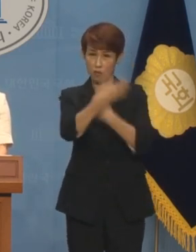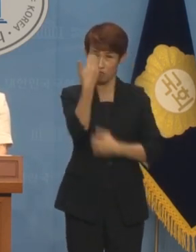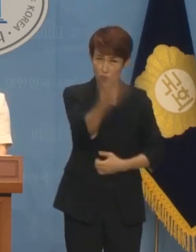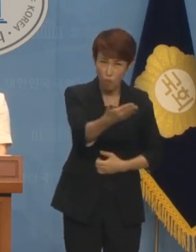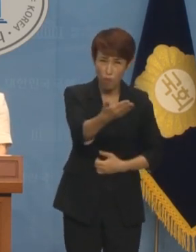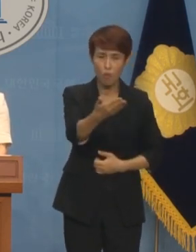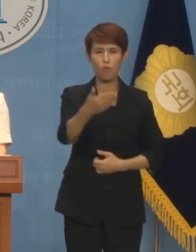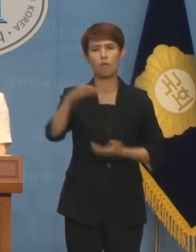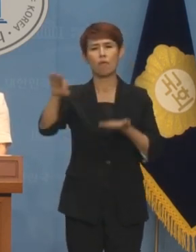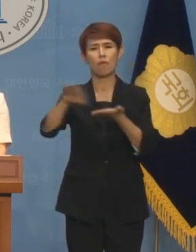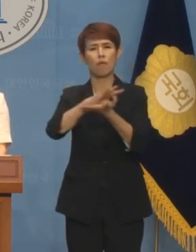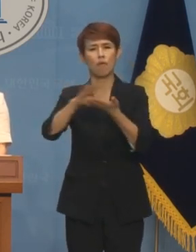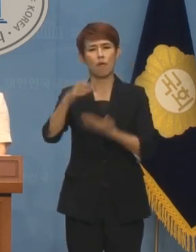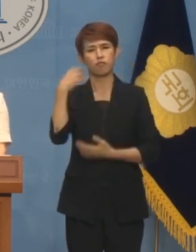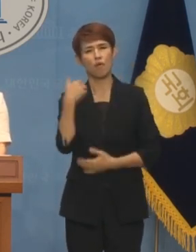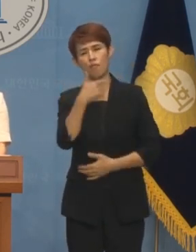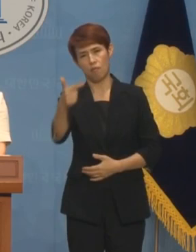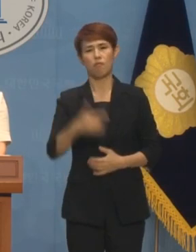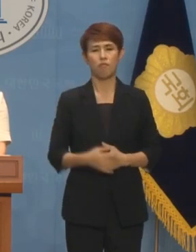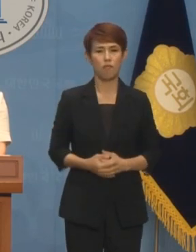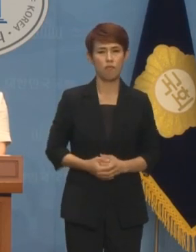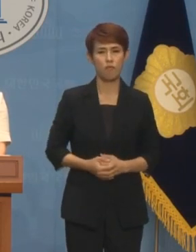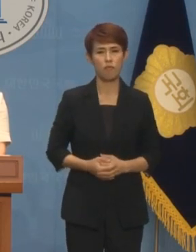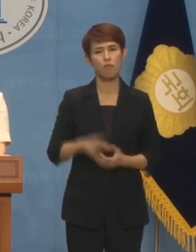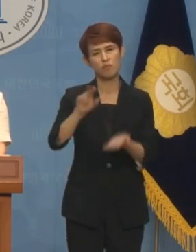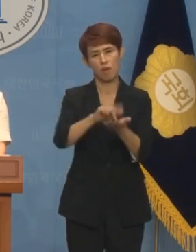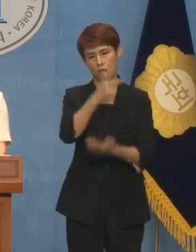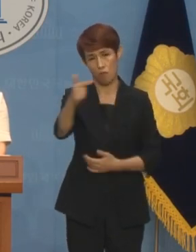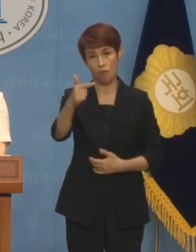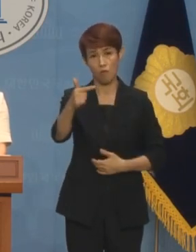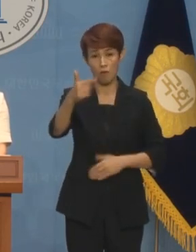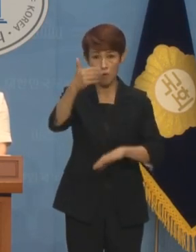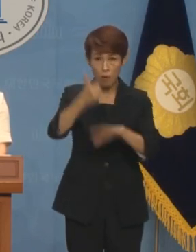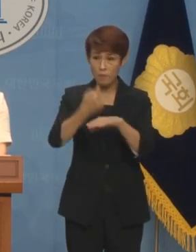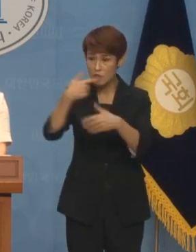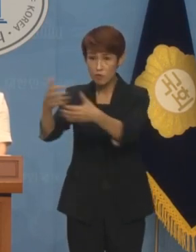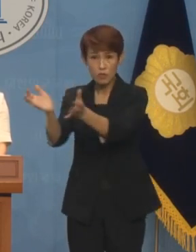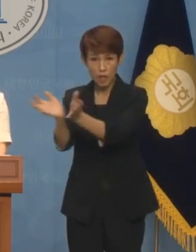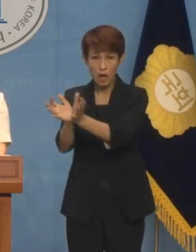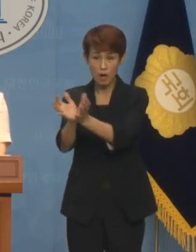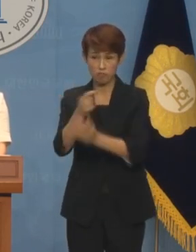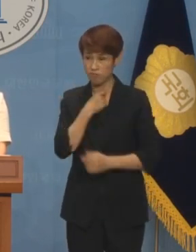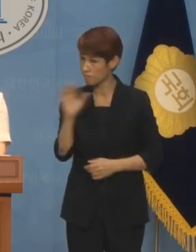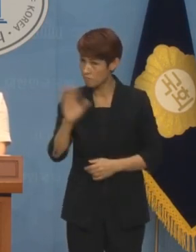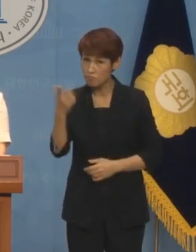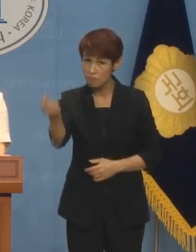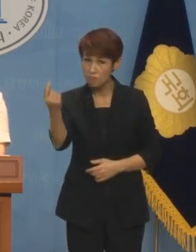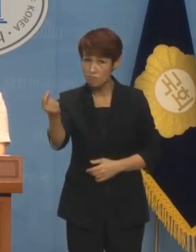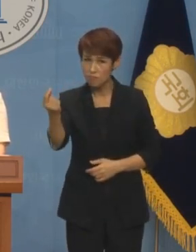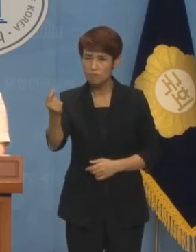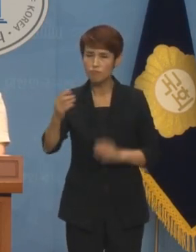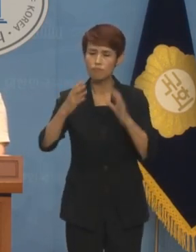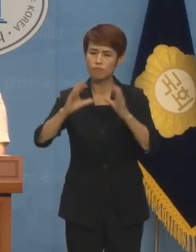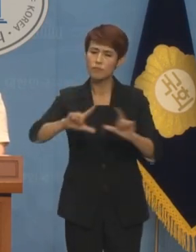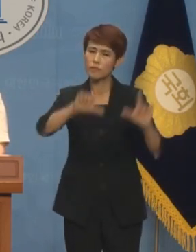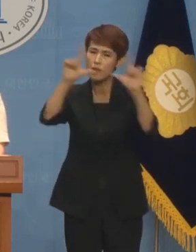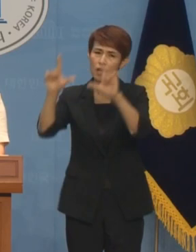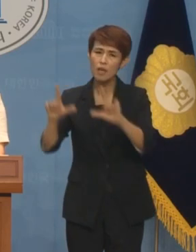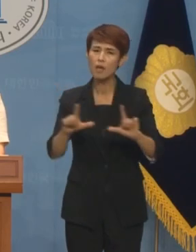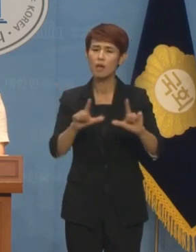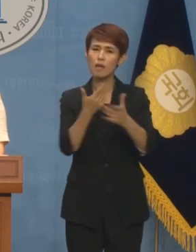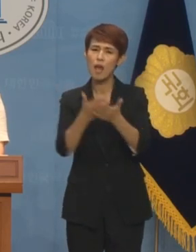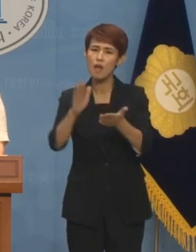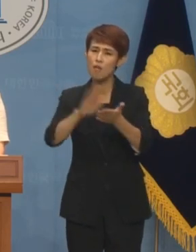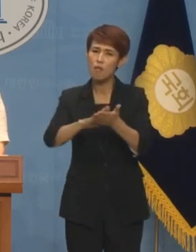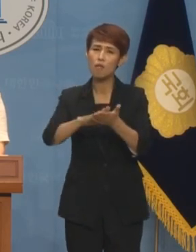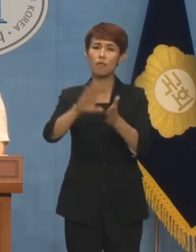부정적 충격이 가해질 것입니다. 그 결과는 민주당 또한 바라지 않을 민생개혁의 위기로 이어질